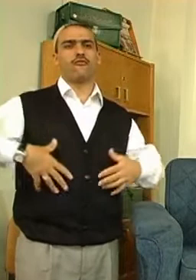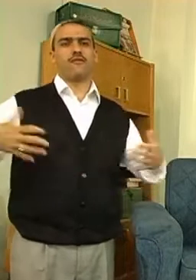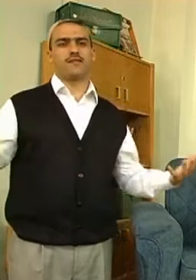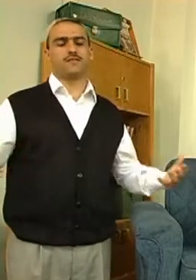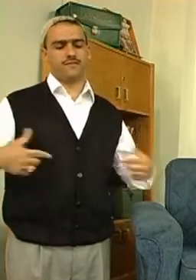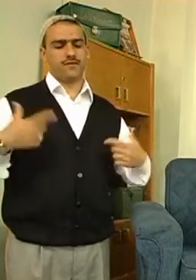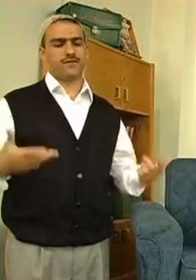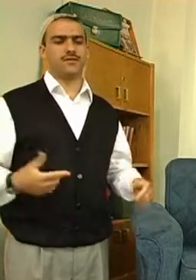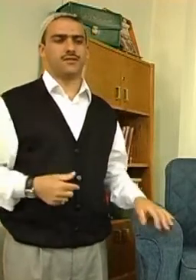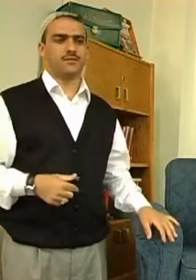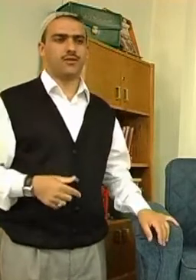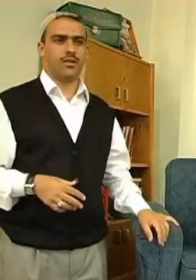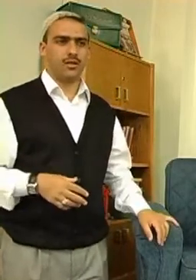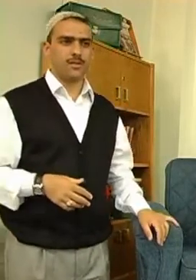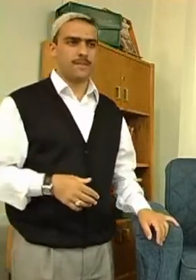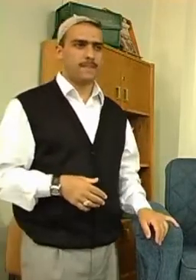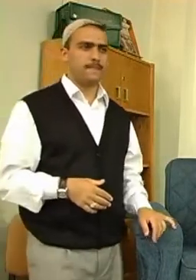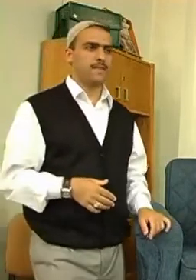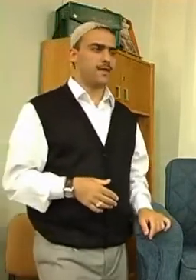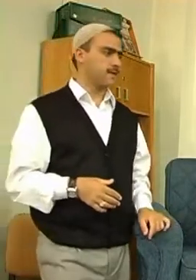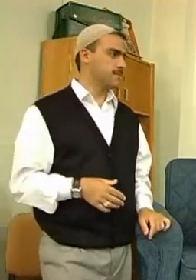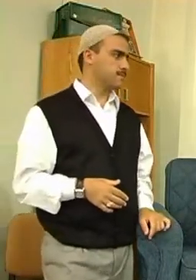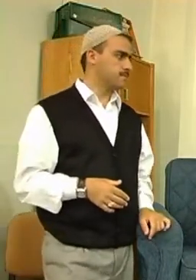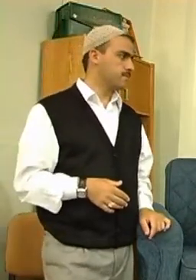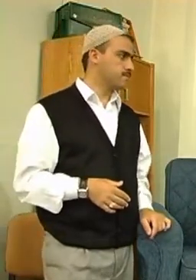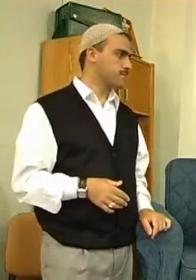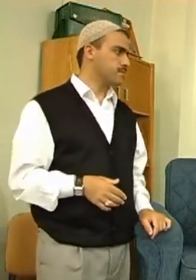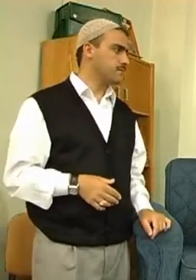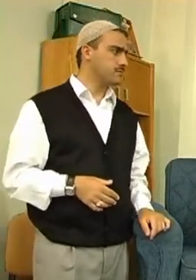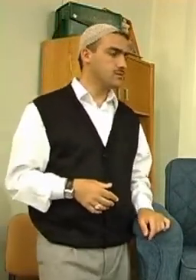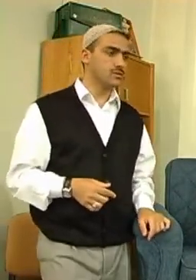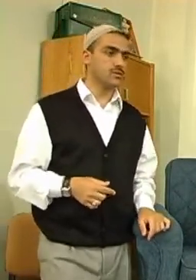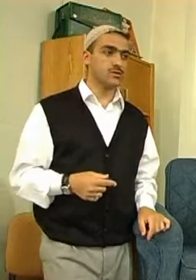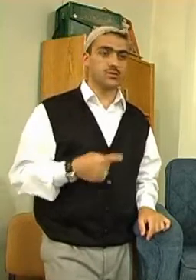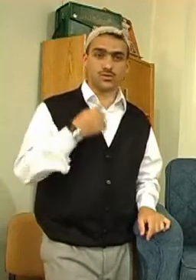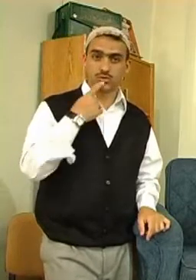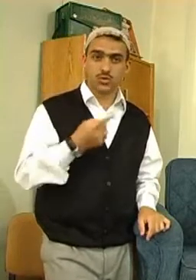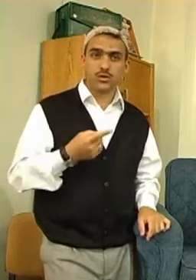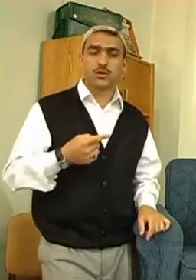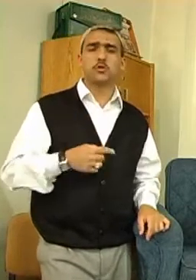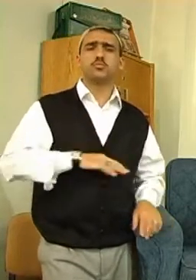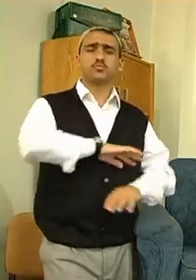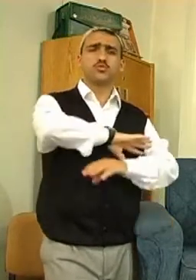Falan sanat, filan makam, filan servet insanı yükseltmez. Bütün kainat bana hizmet ediyor ya. Ben bir şey yükseltemez artık.